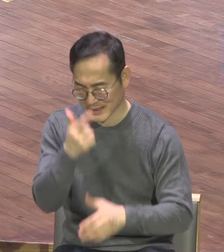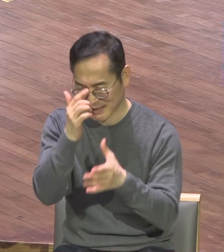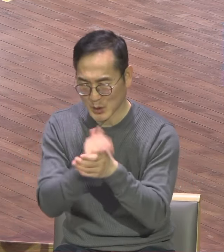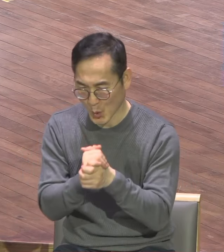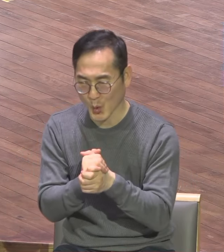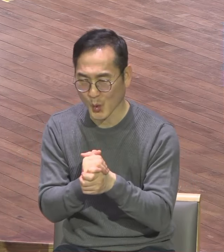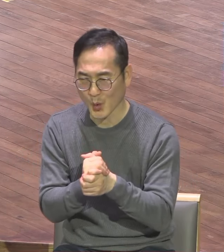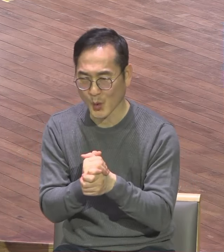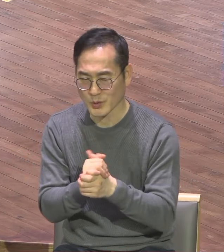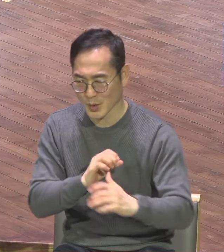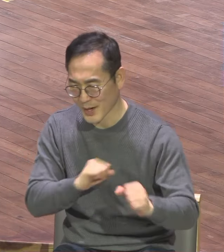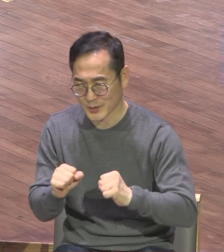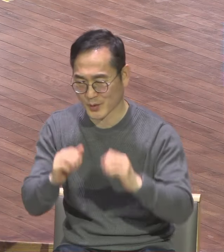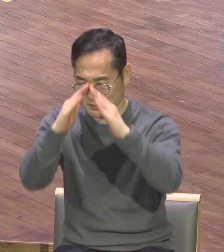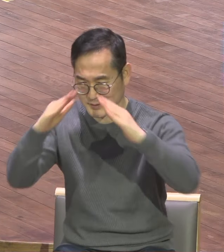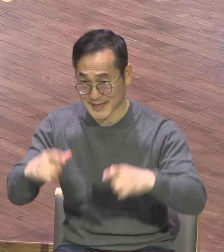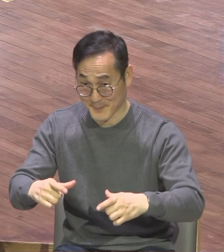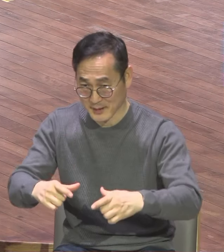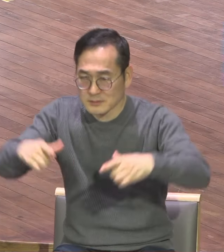응답을 체험해보라고.